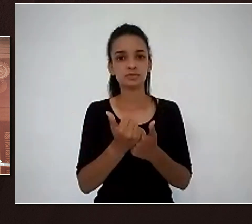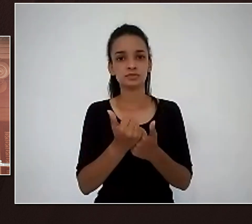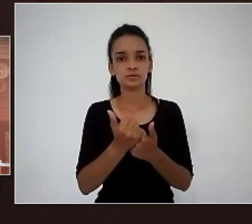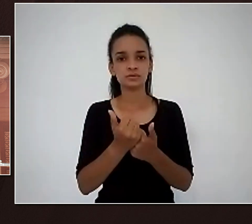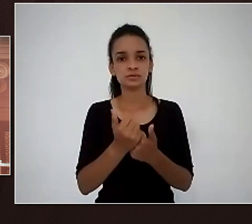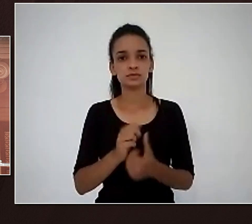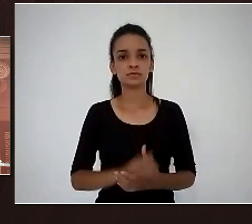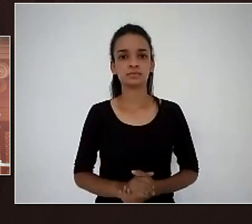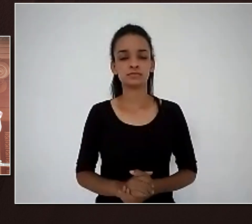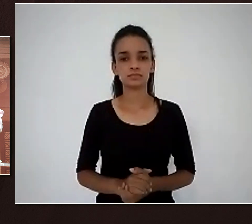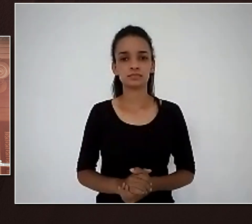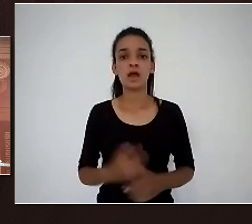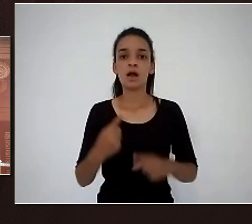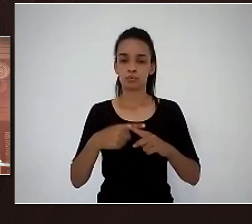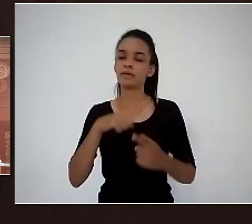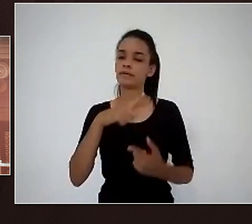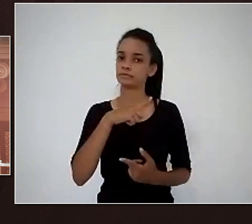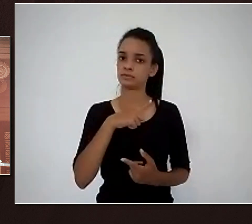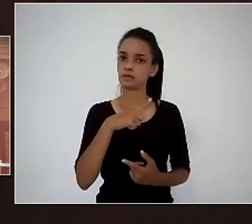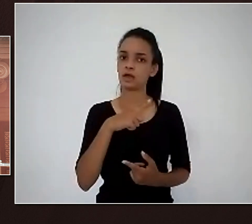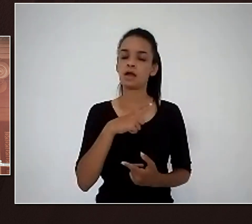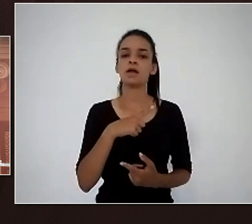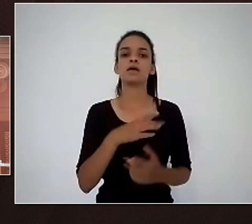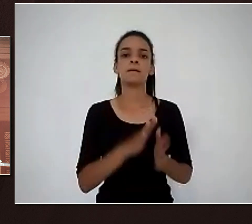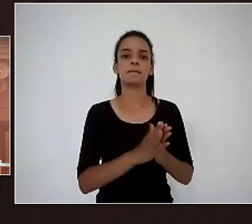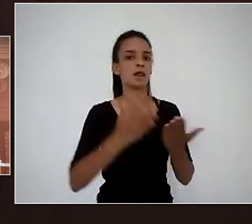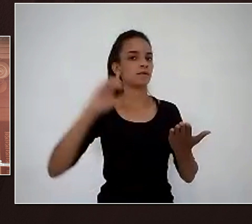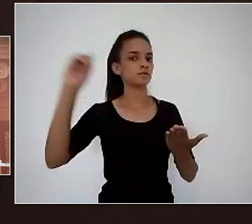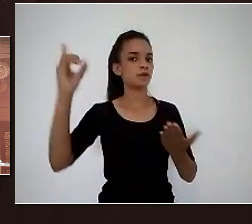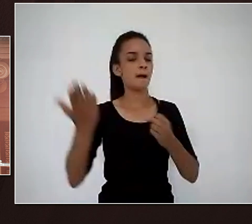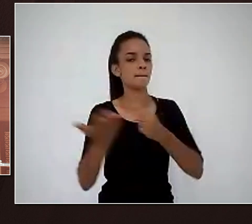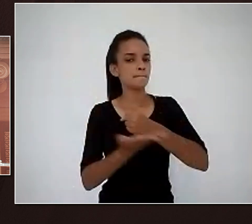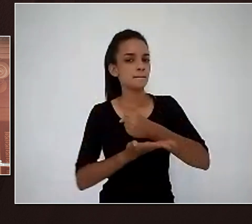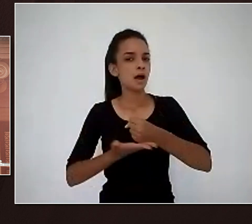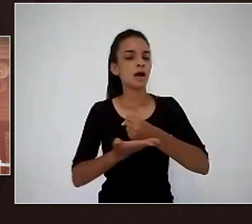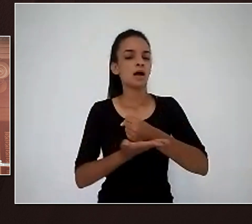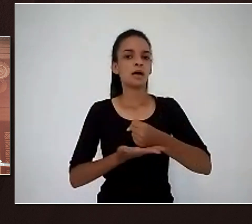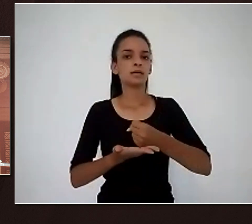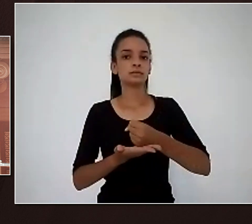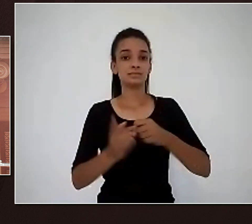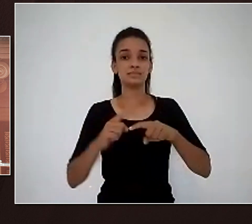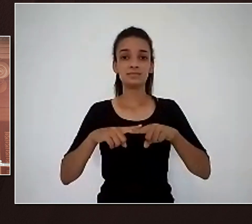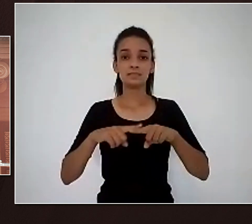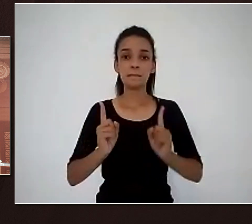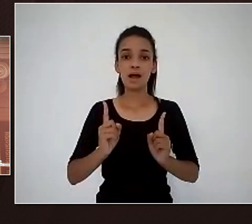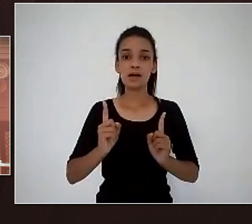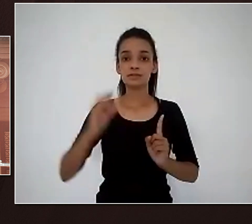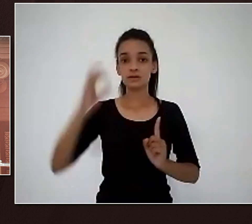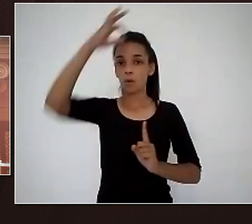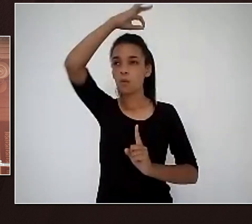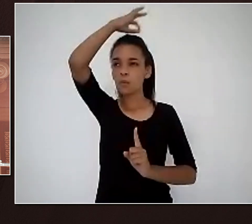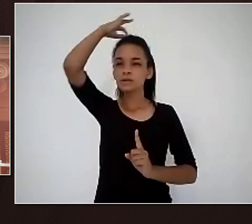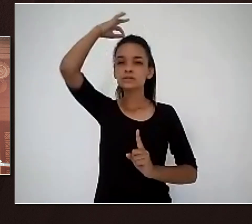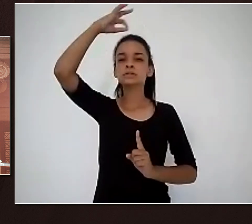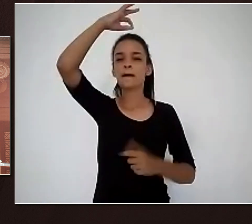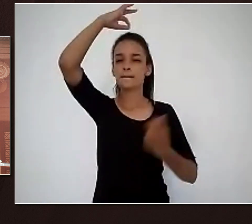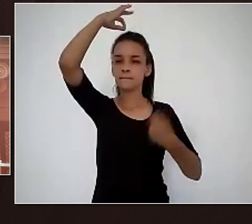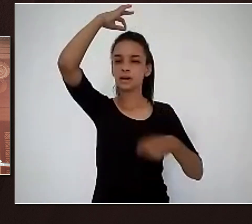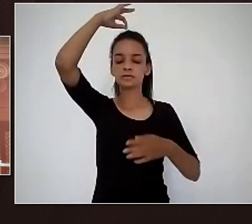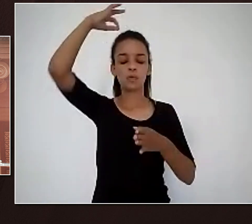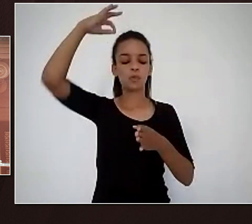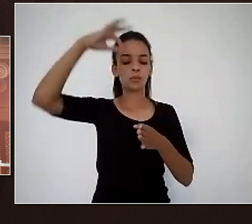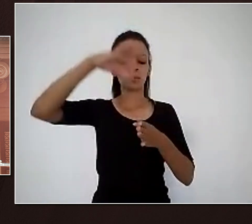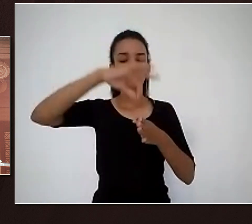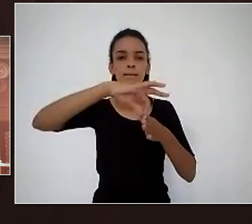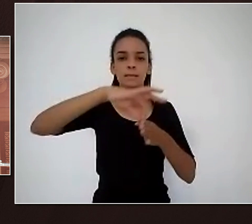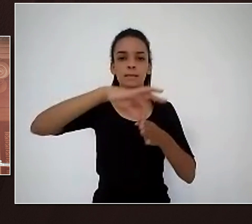como base, mas o Espírito, ele quer ir para onde ele quer ir, tá? E nós temos que ter essa flexibilidade e dar